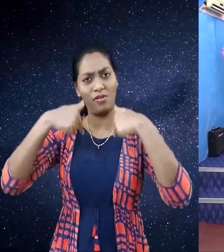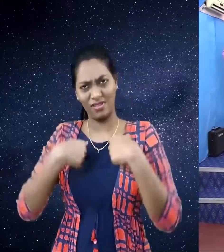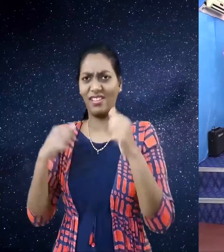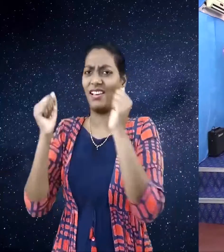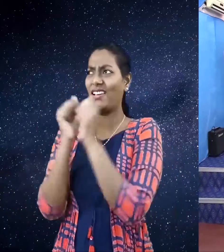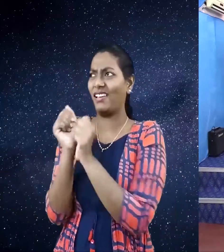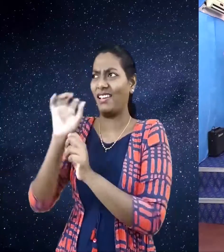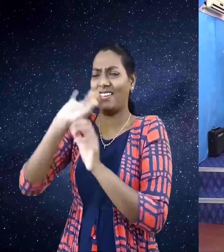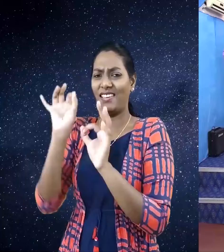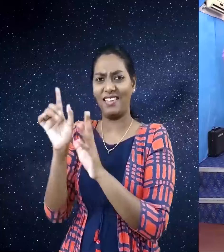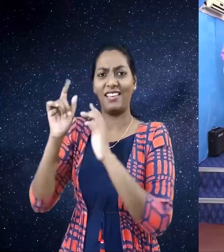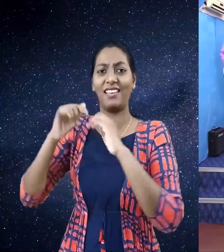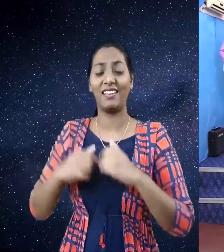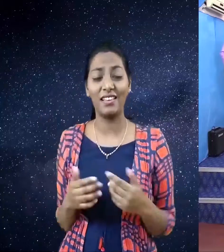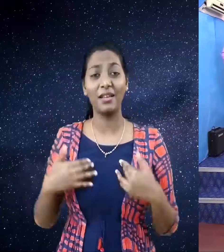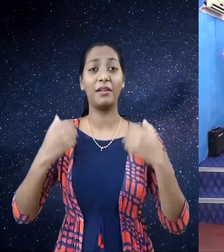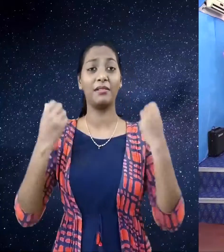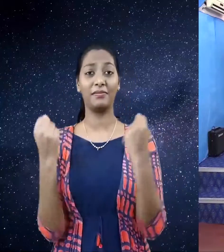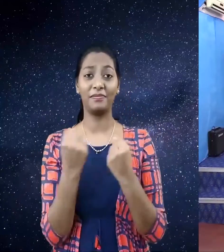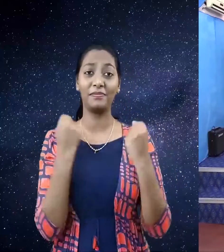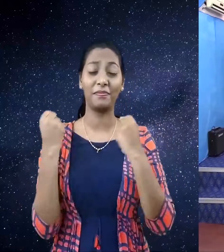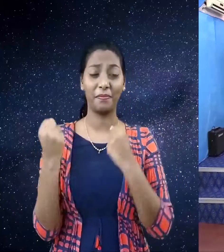जानता। मैं समझ